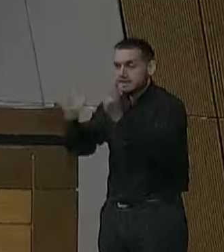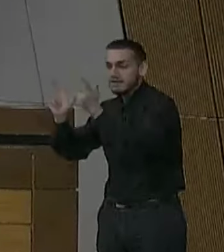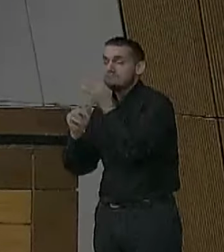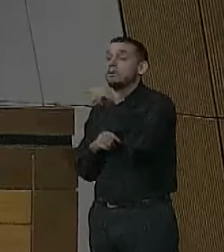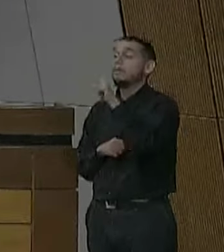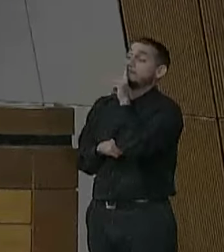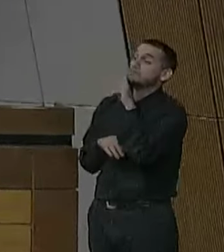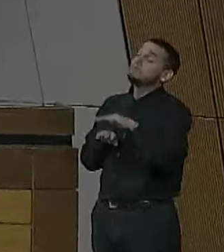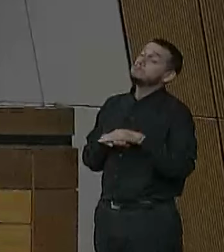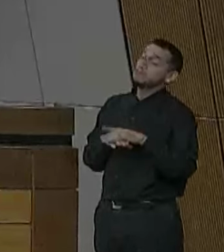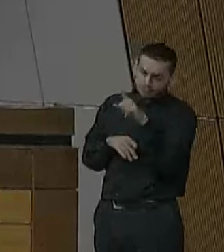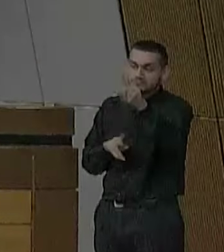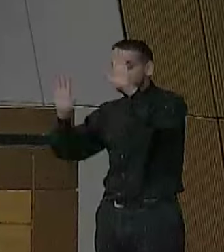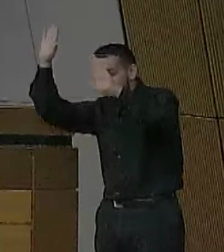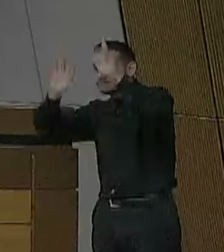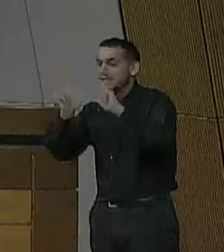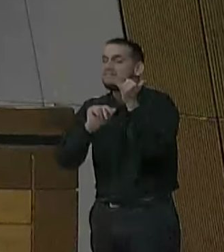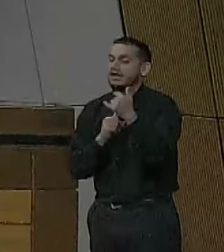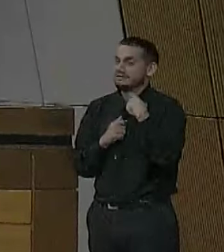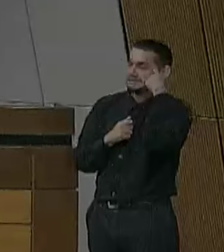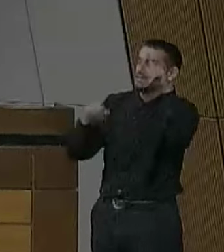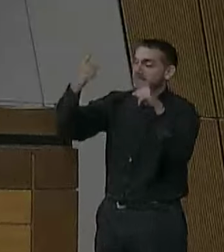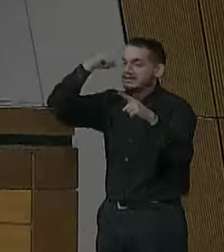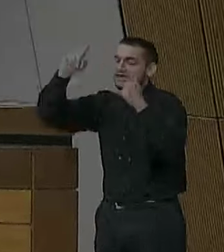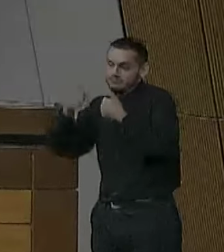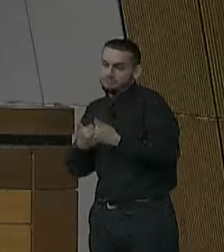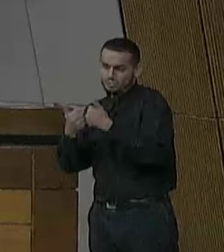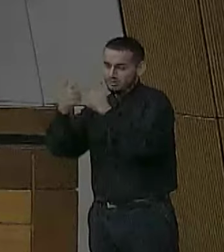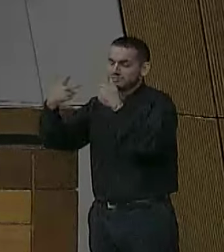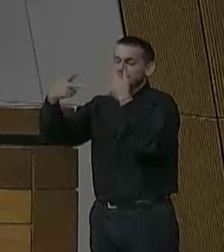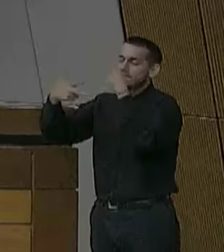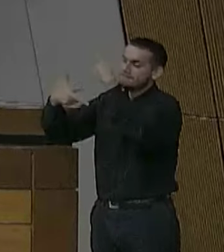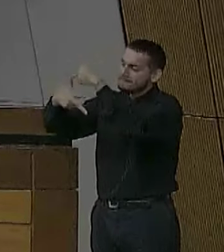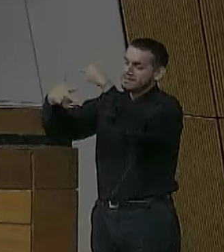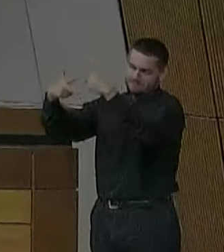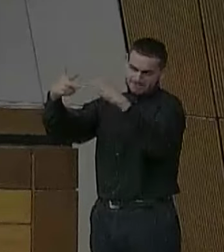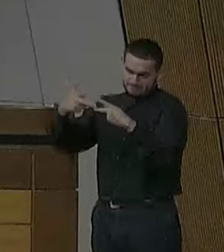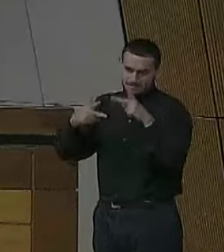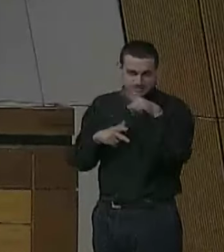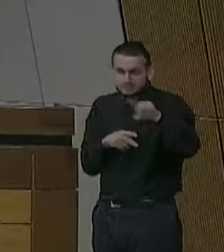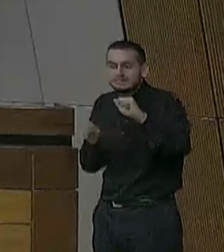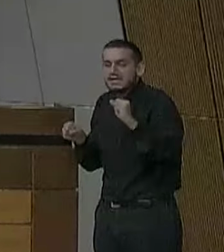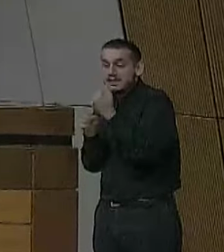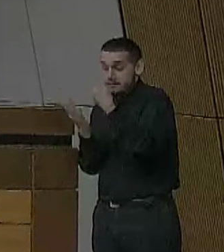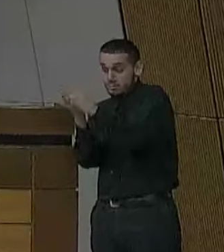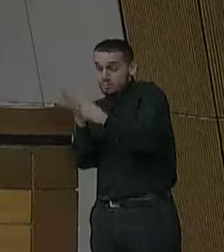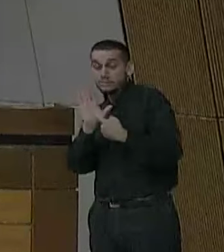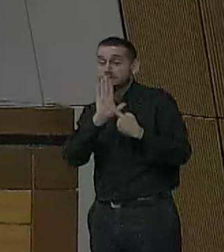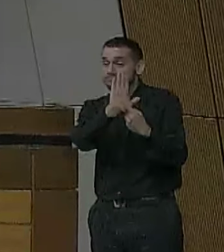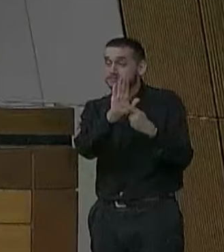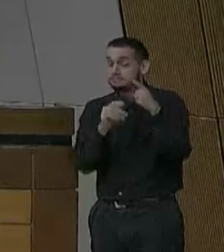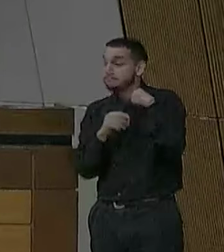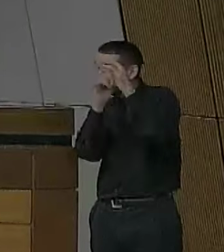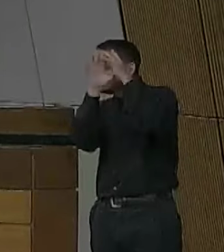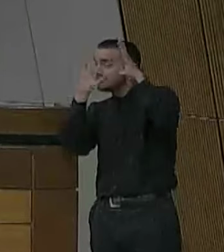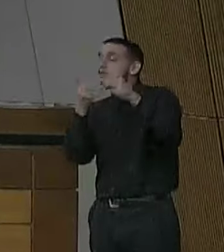este intercambio de ideas y el progreso, que es lo que buscamos seguramente con esta propuesta o pensar